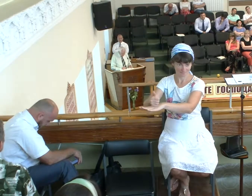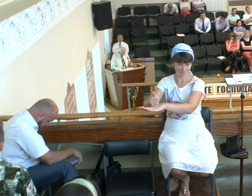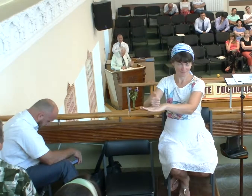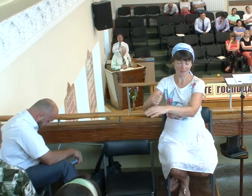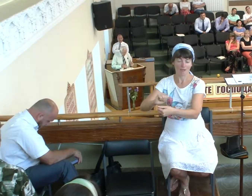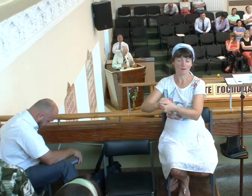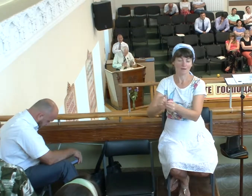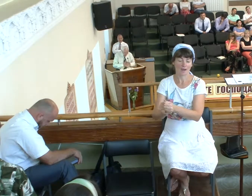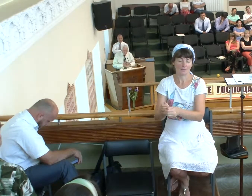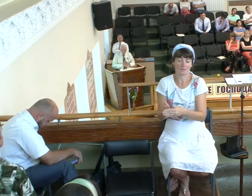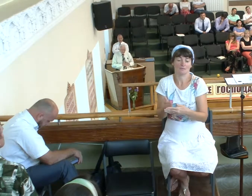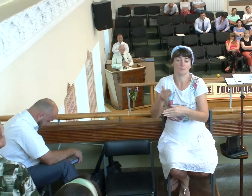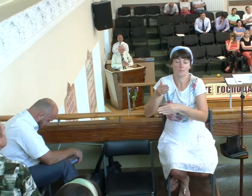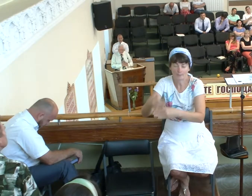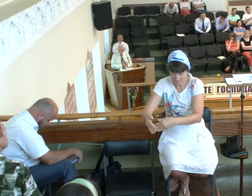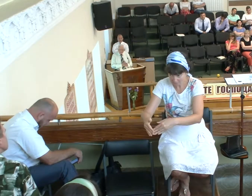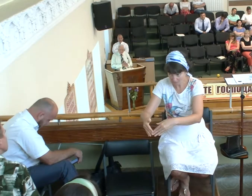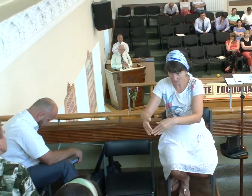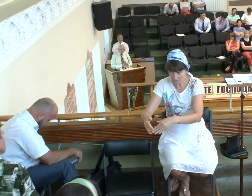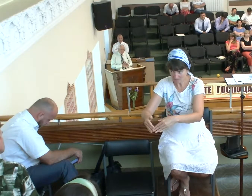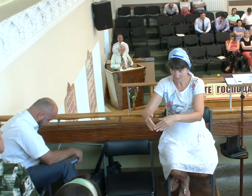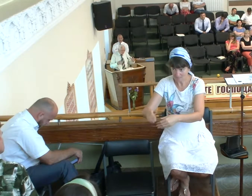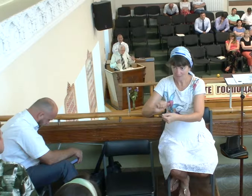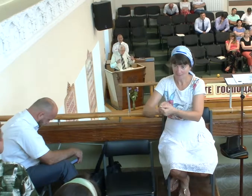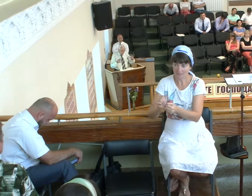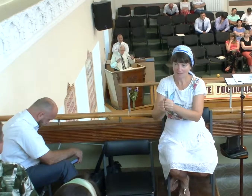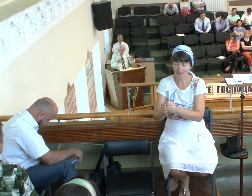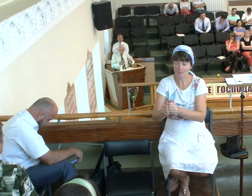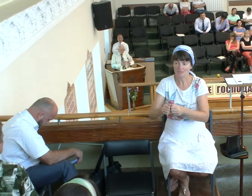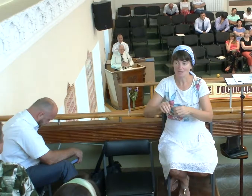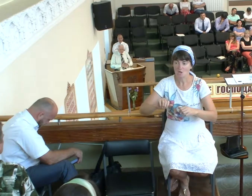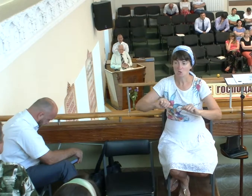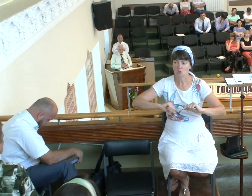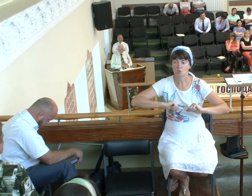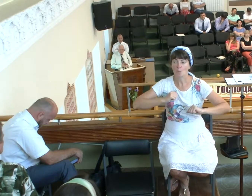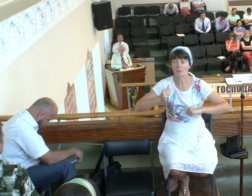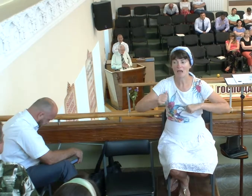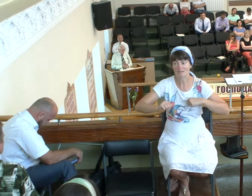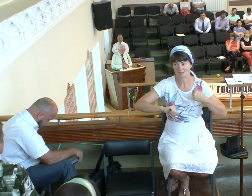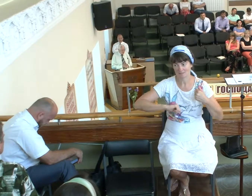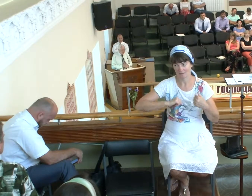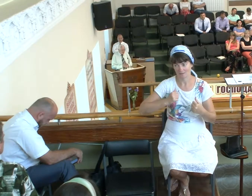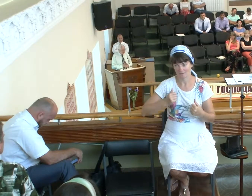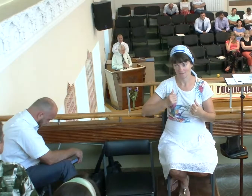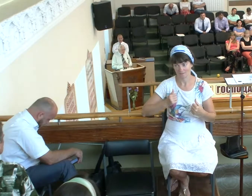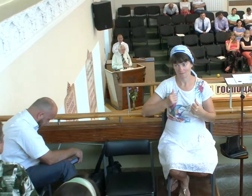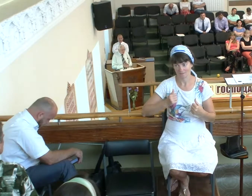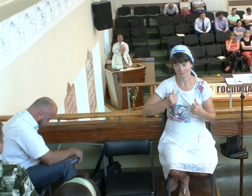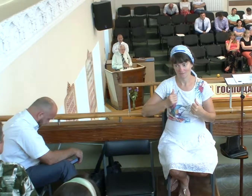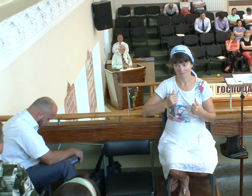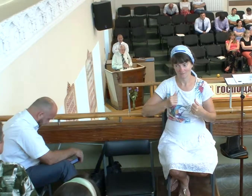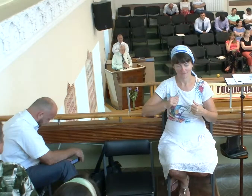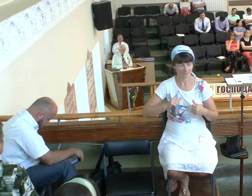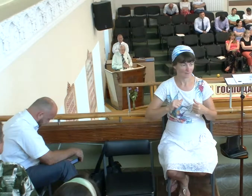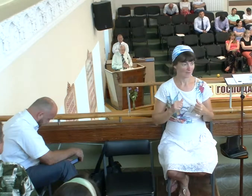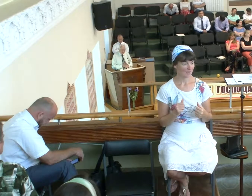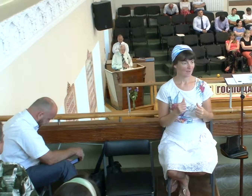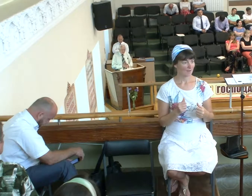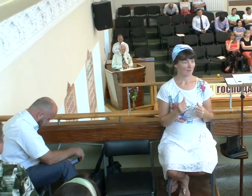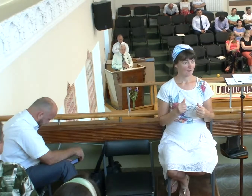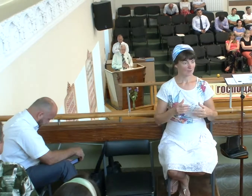соблазна. То есть камень, который постоянно вызывает спор, камень, о котором